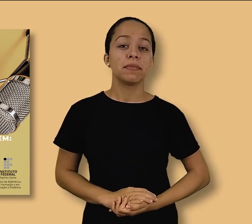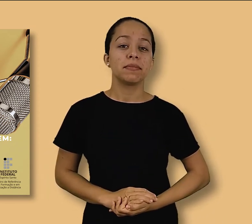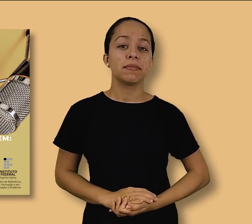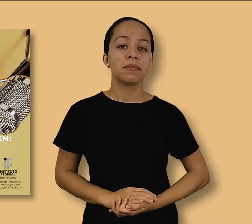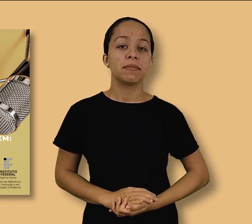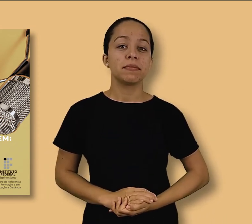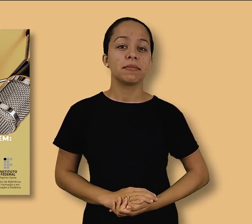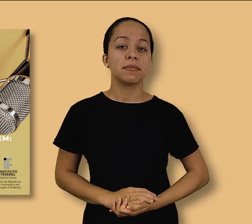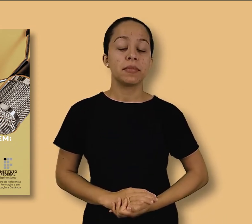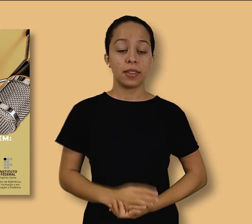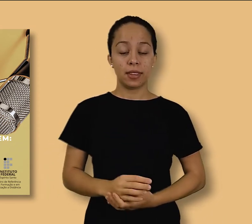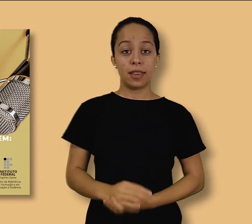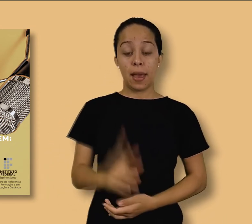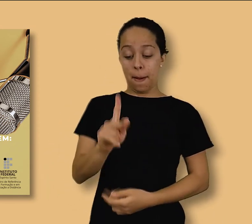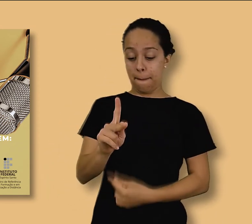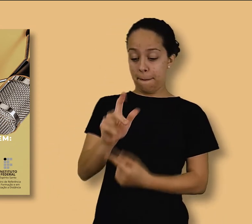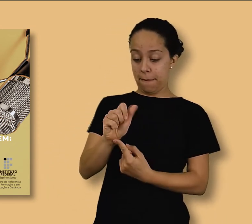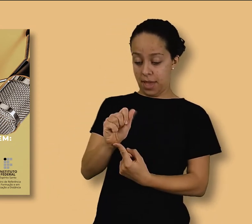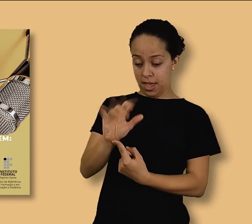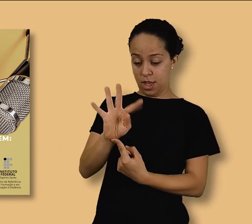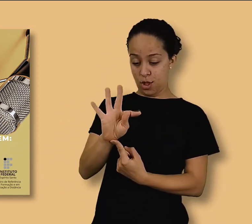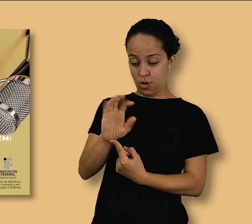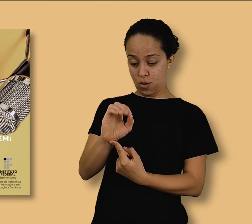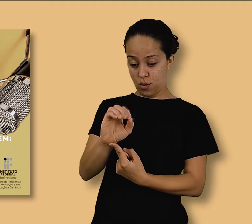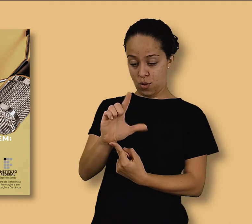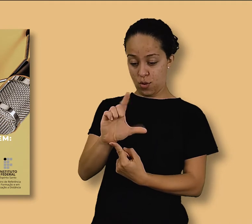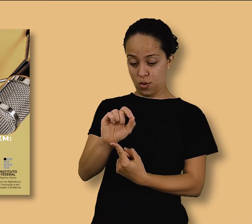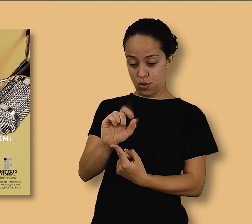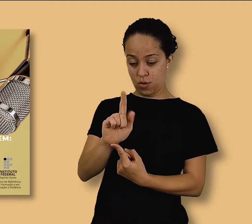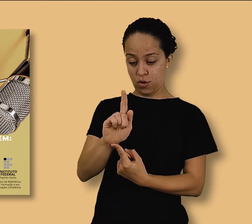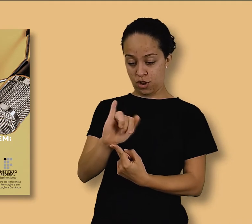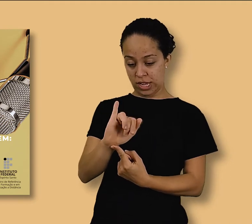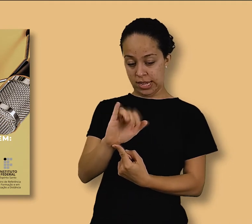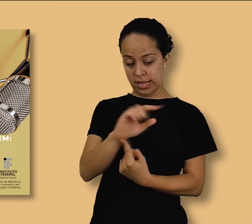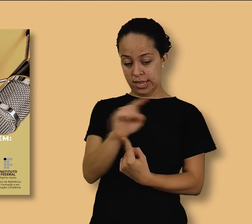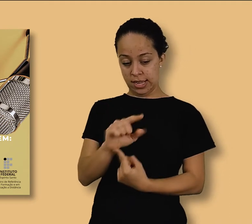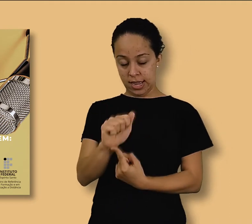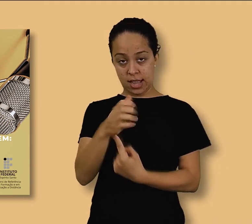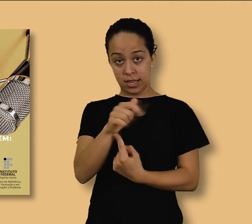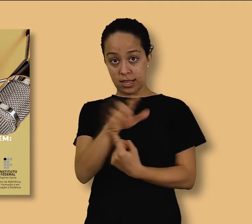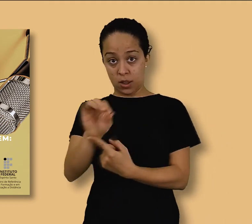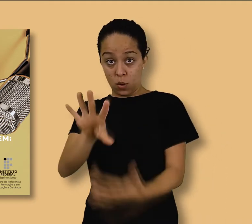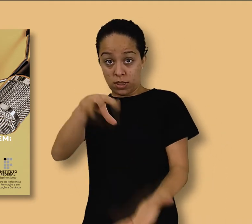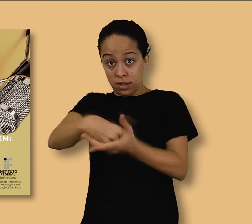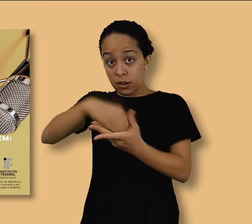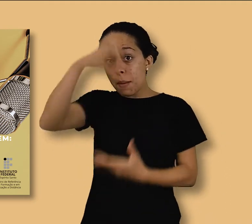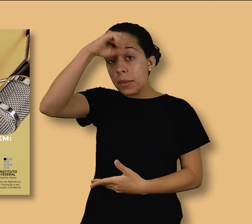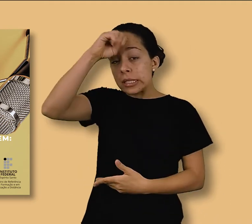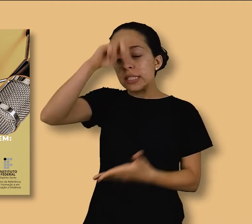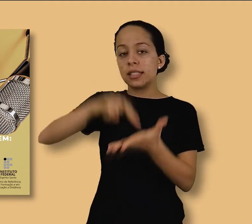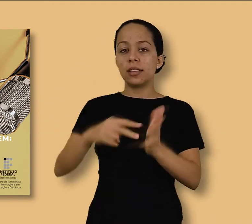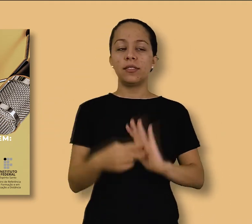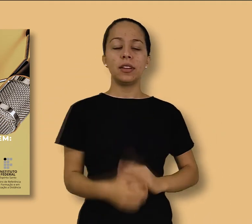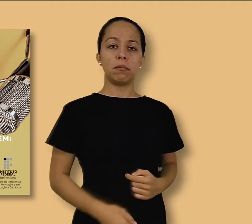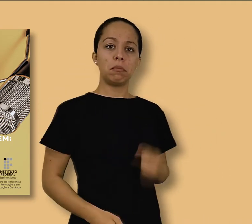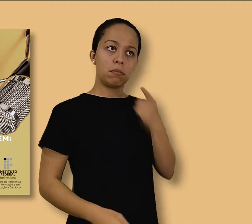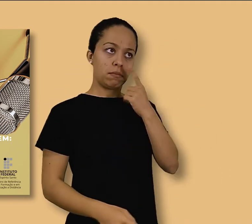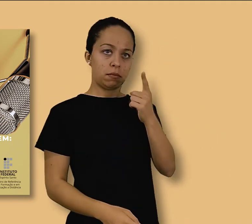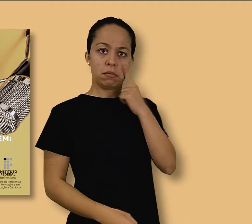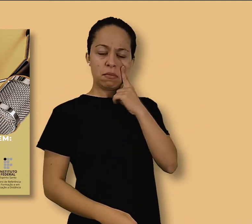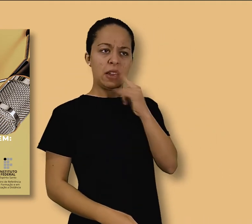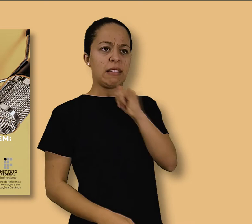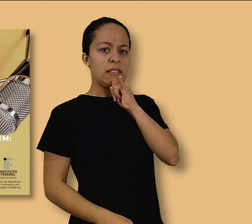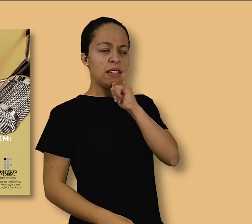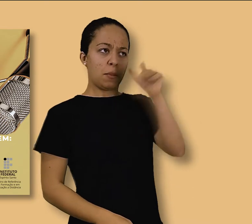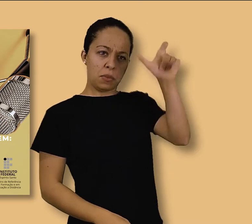é a patologização da aprendizagem consiste na redução ou